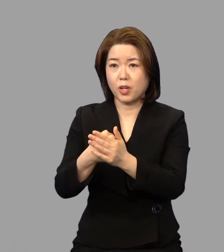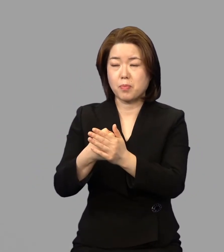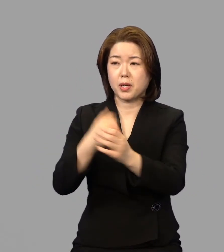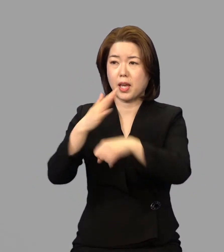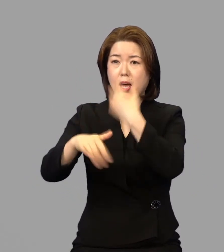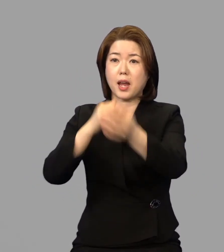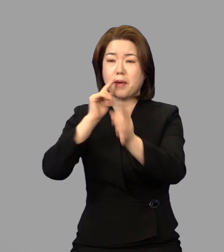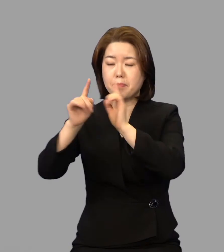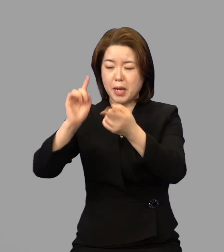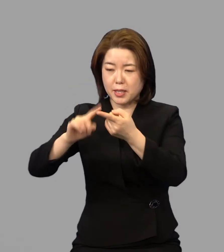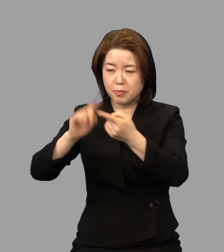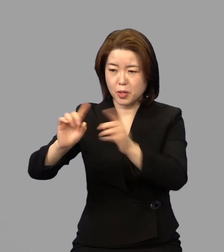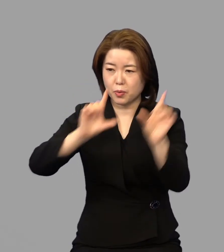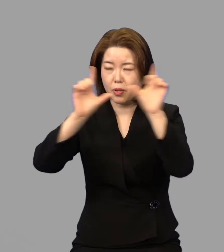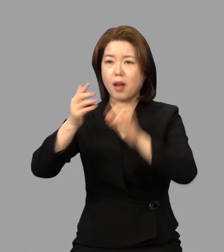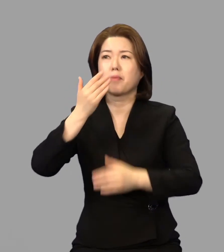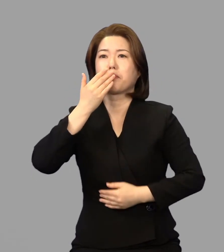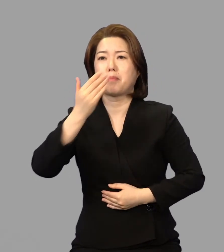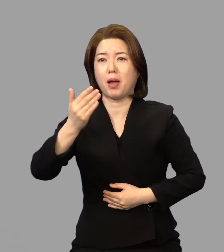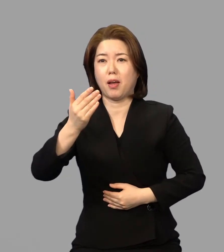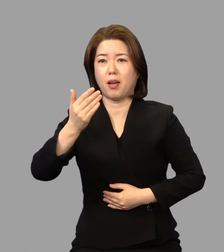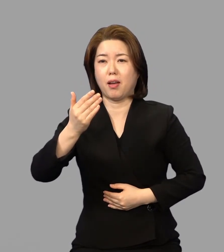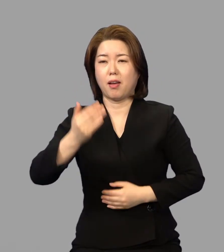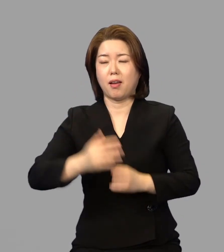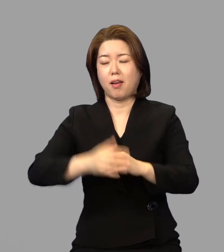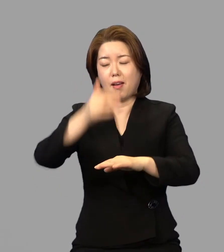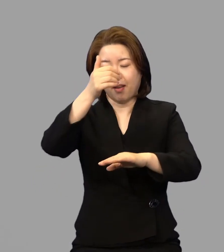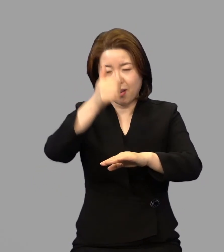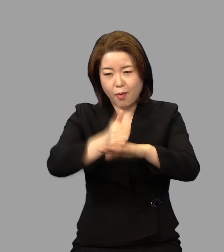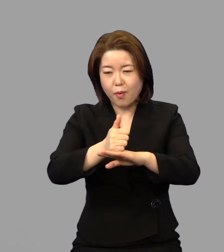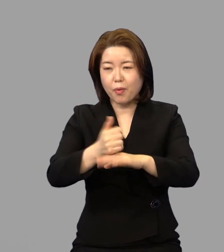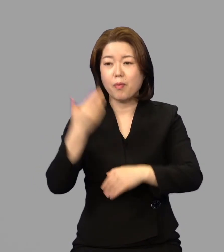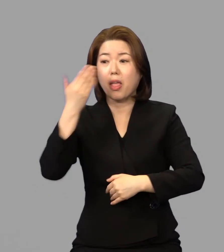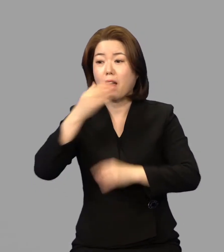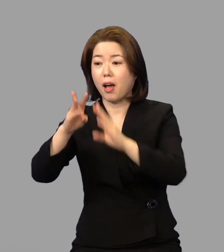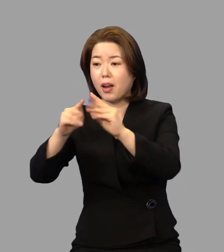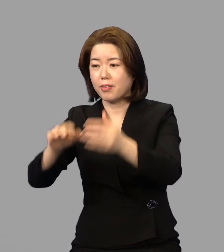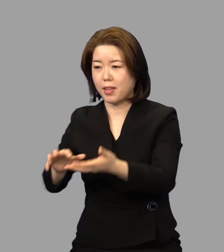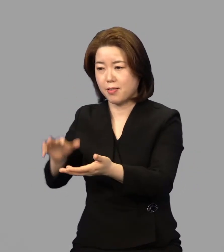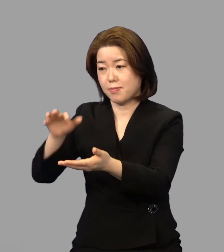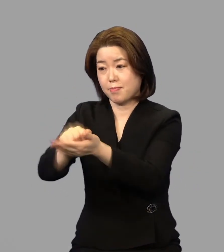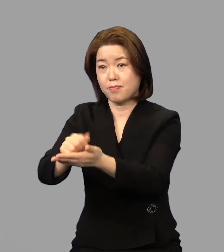하나님의 말씀대로 살 수 있었어요. 결국 가나안을 정복했죠.